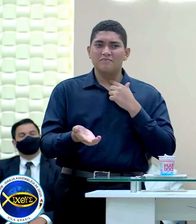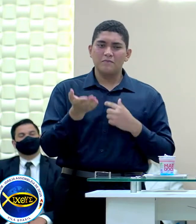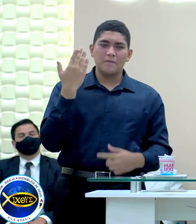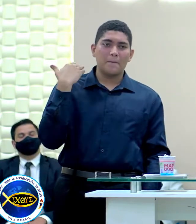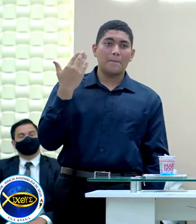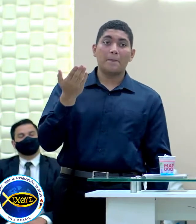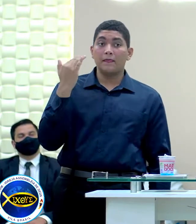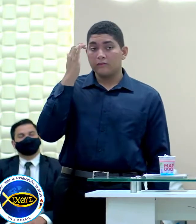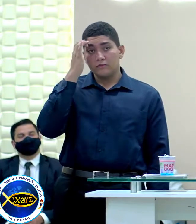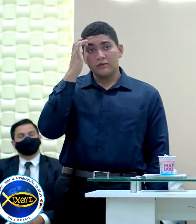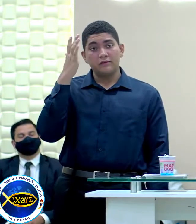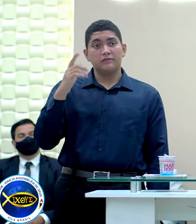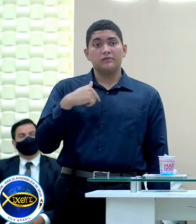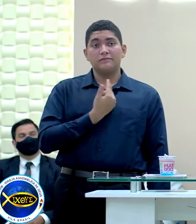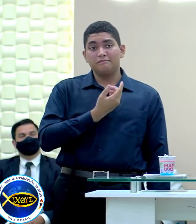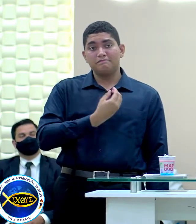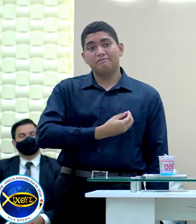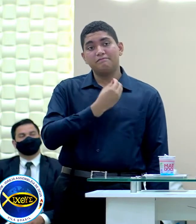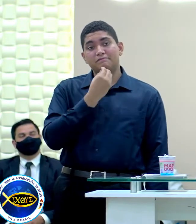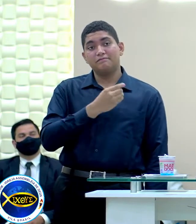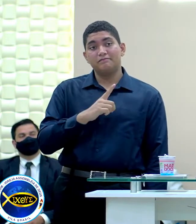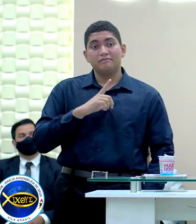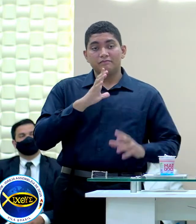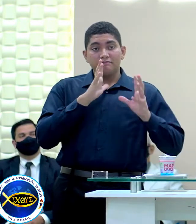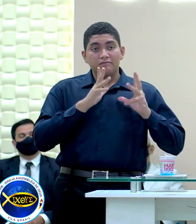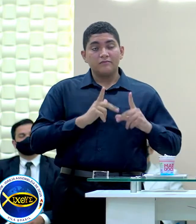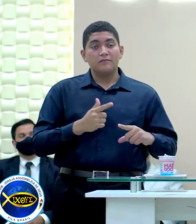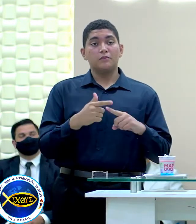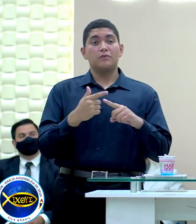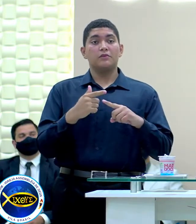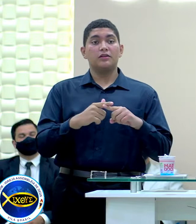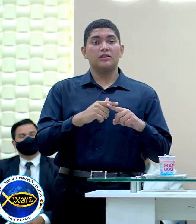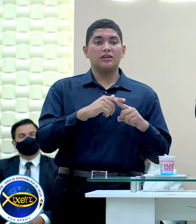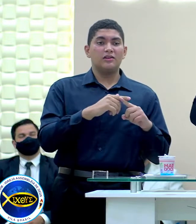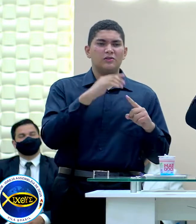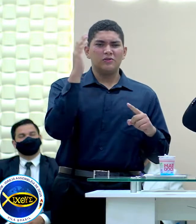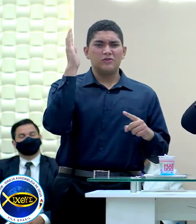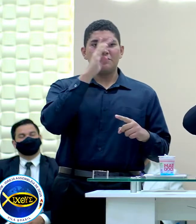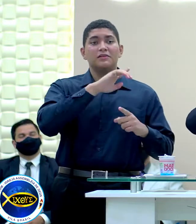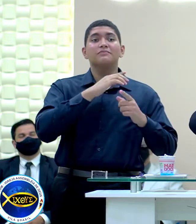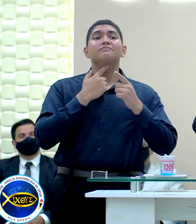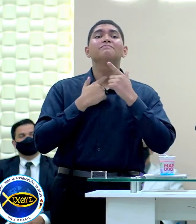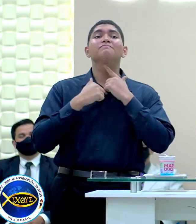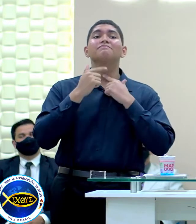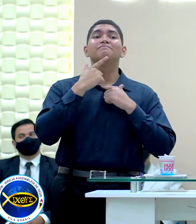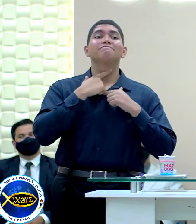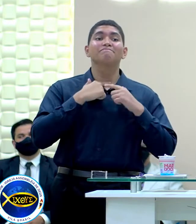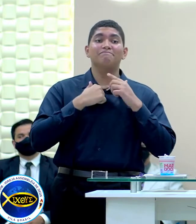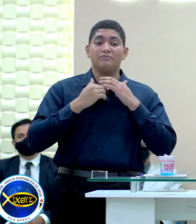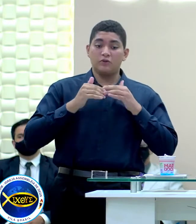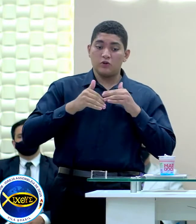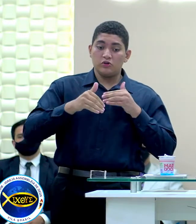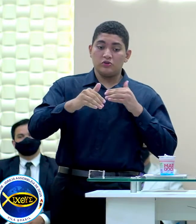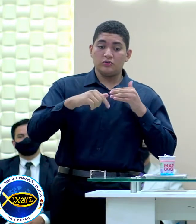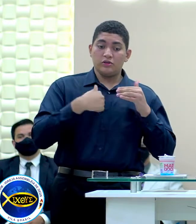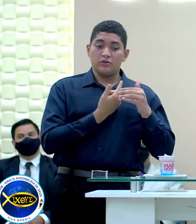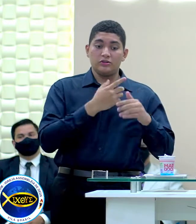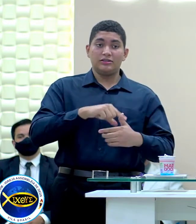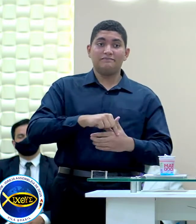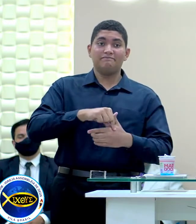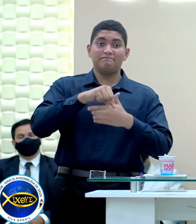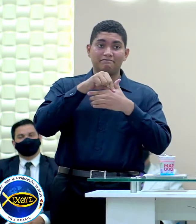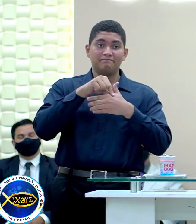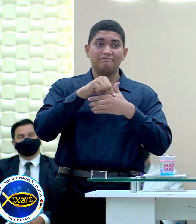fácil vivermos em santidade, porque esses maus desejos, eles moram aqui,